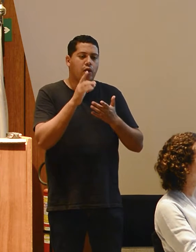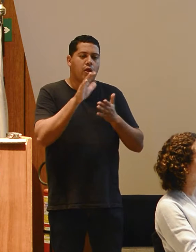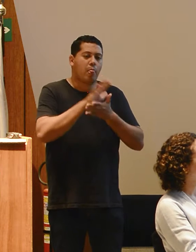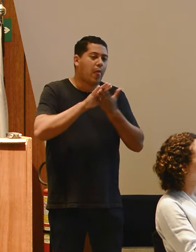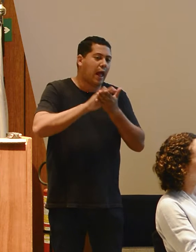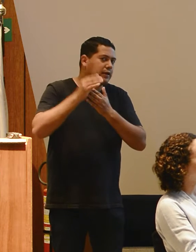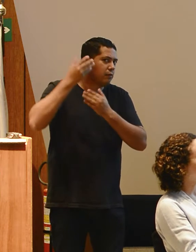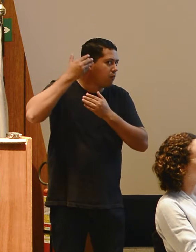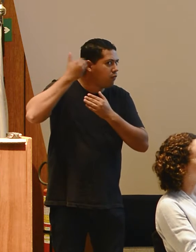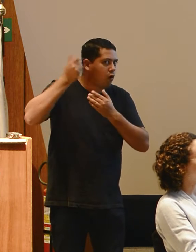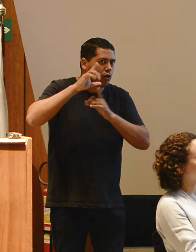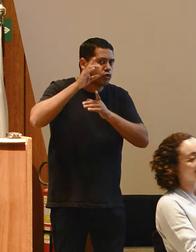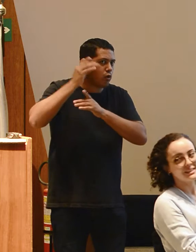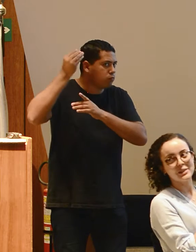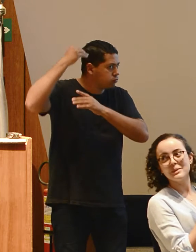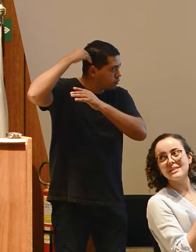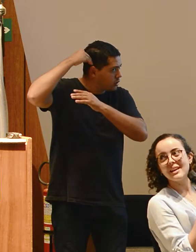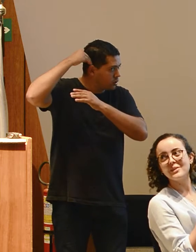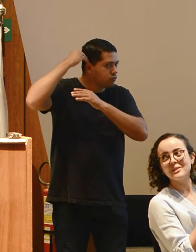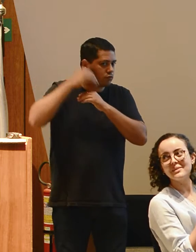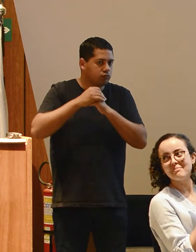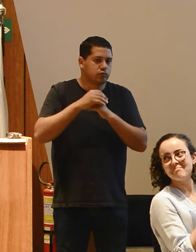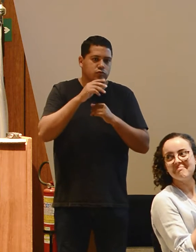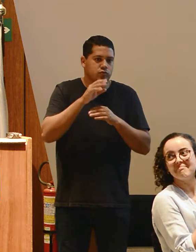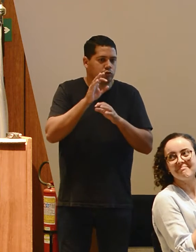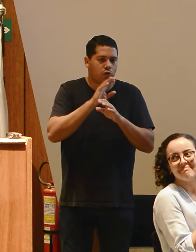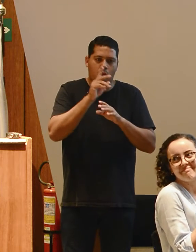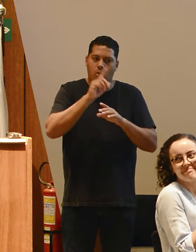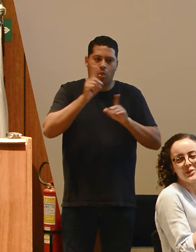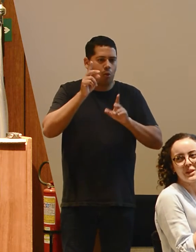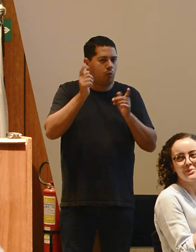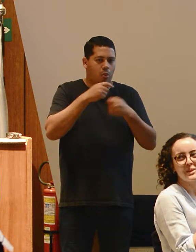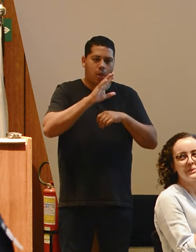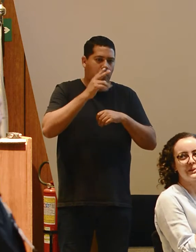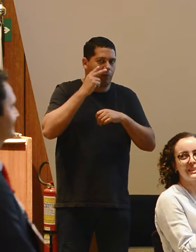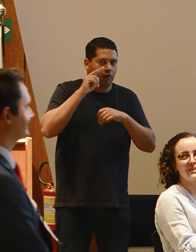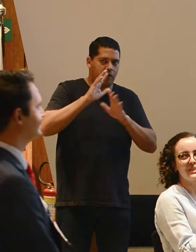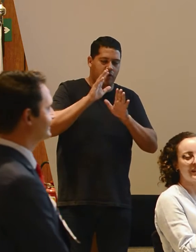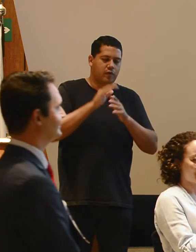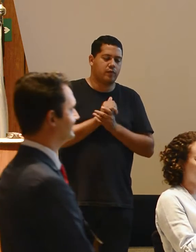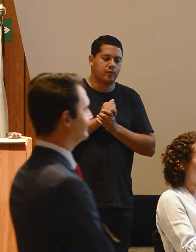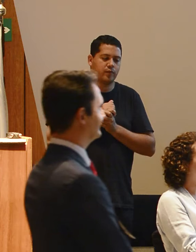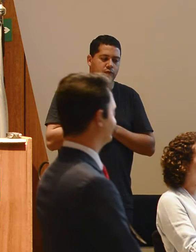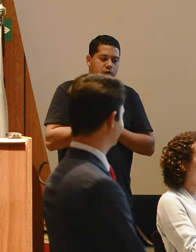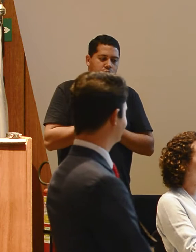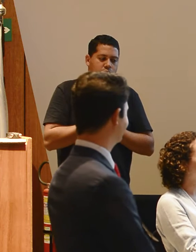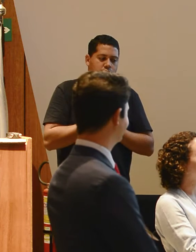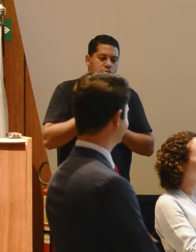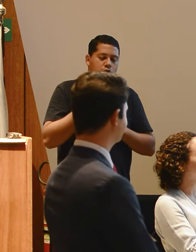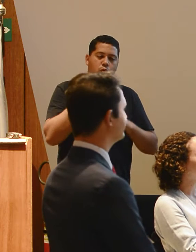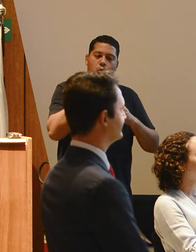mesmo. Mas, assim, sendo bem sincera, eu nunca vi, pelo menos, o